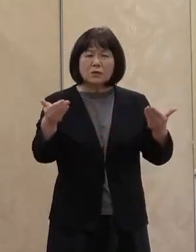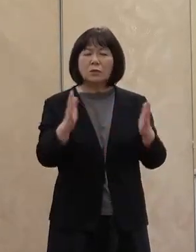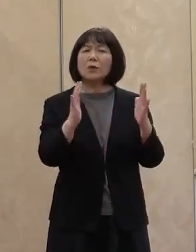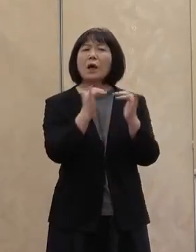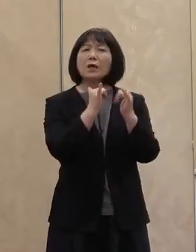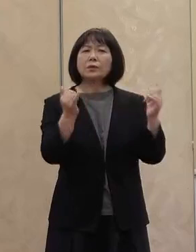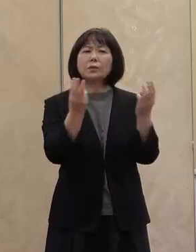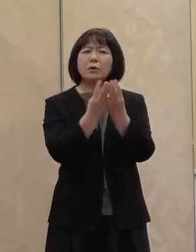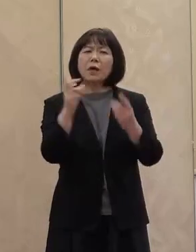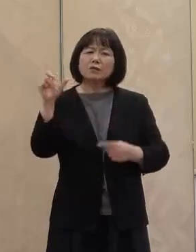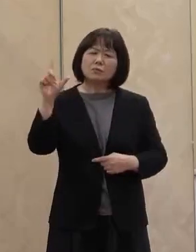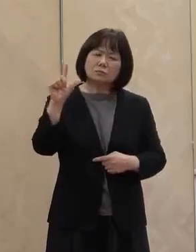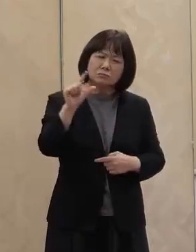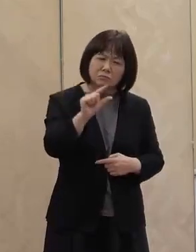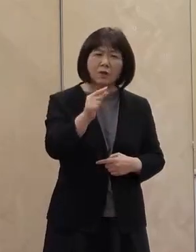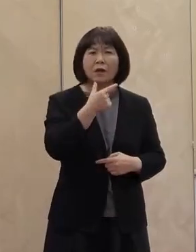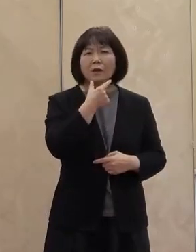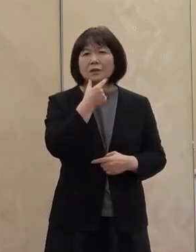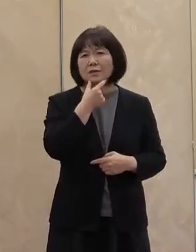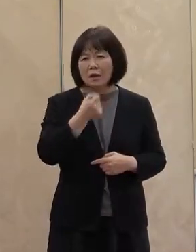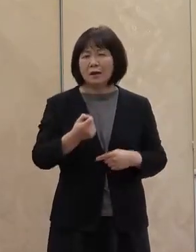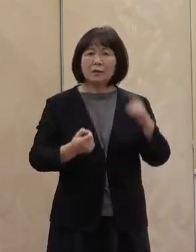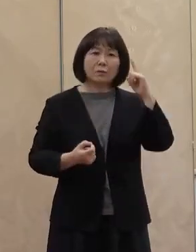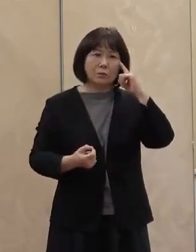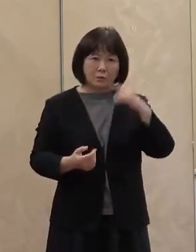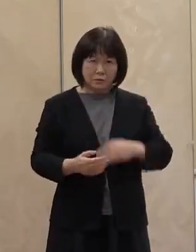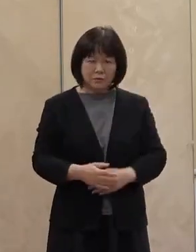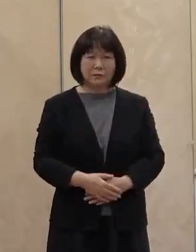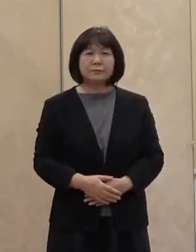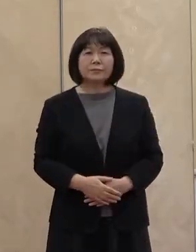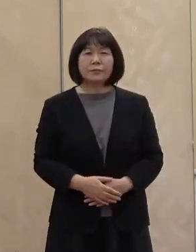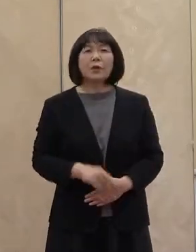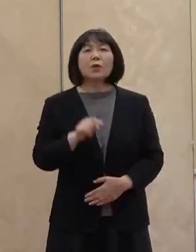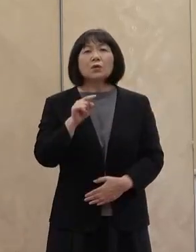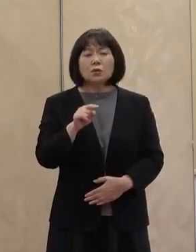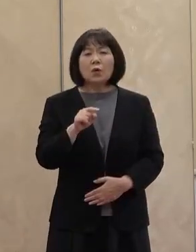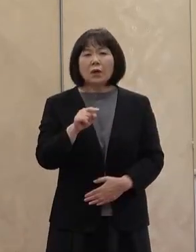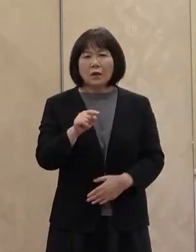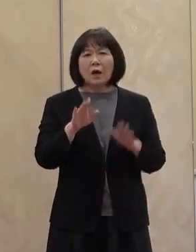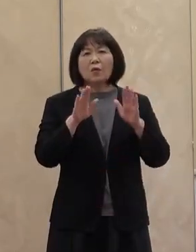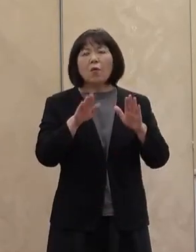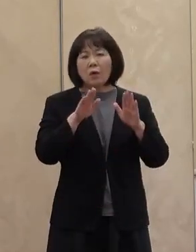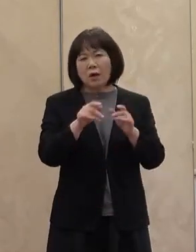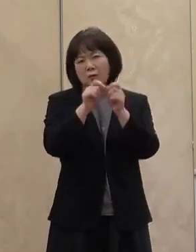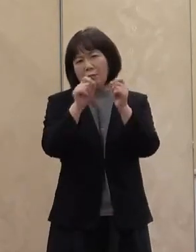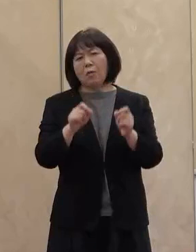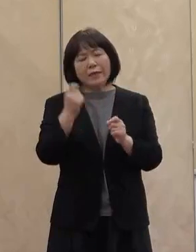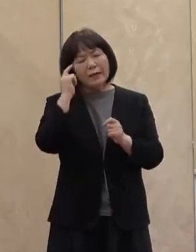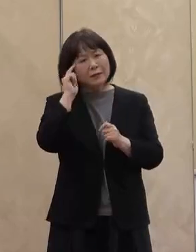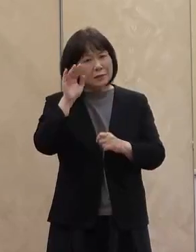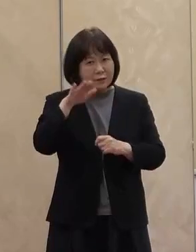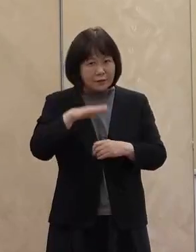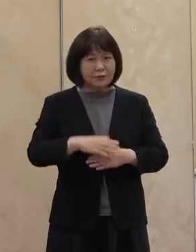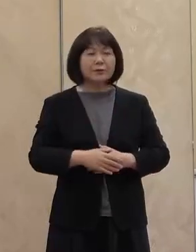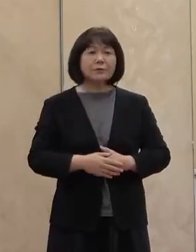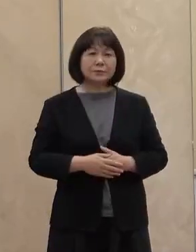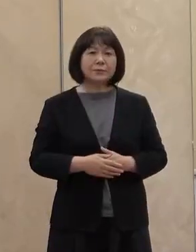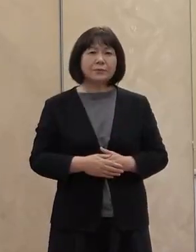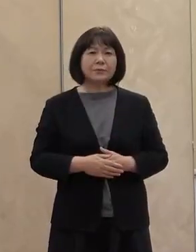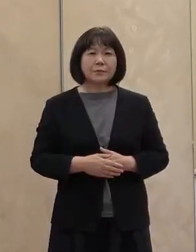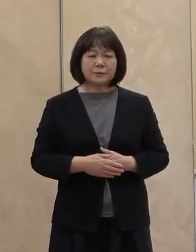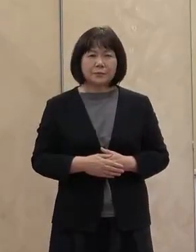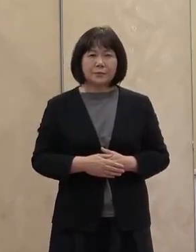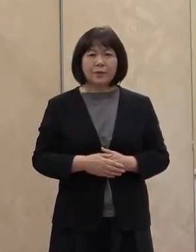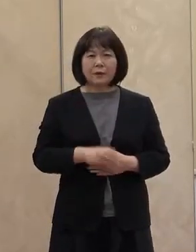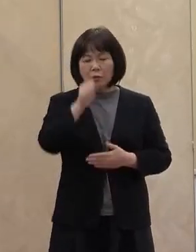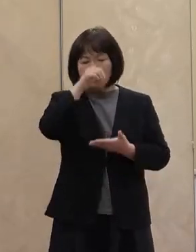減らすということをやっていきたい、それが大きな問題意識です。ですのでそ